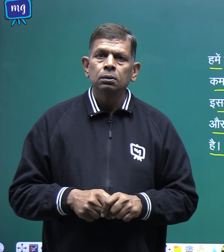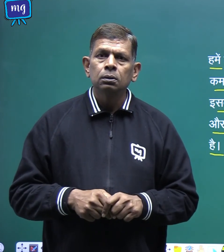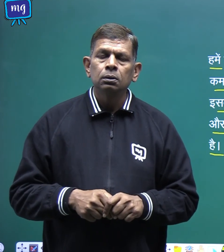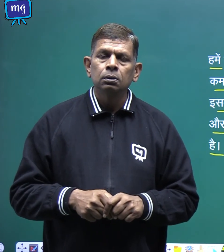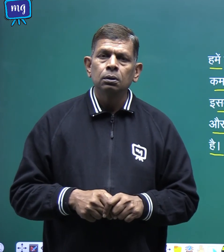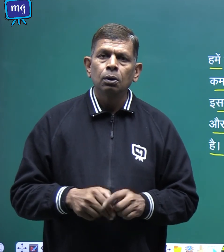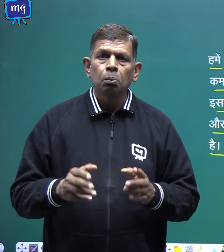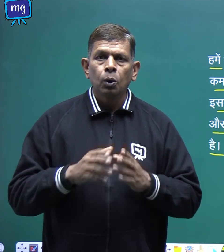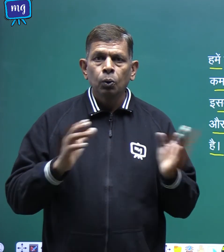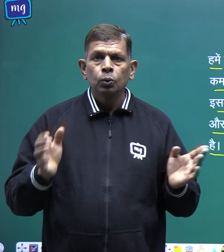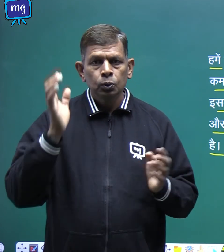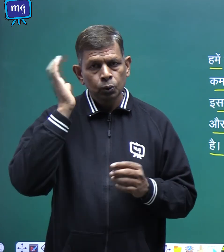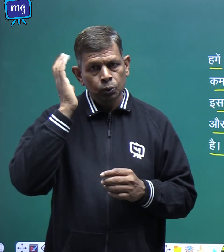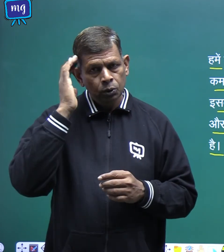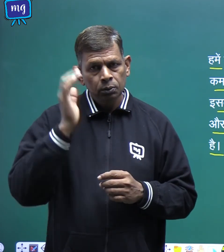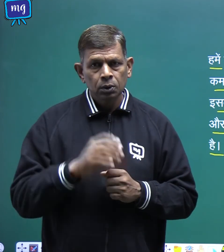बहुत सोच समझकर